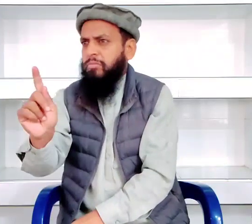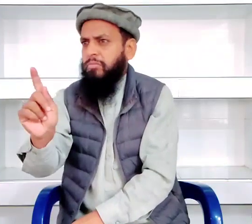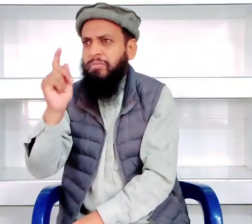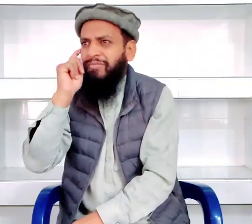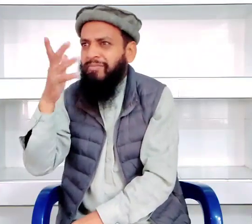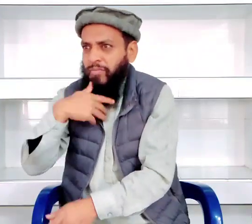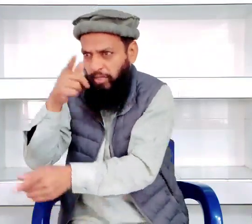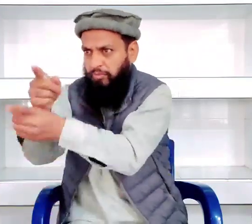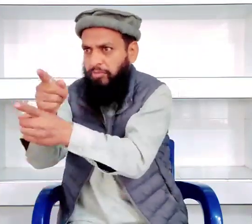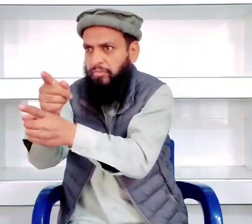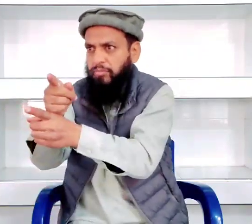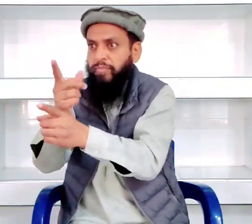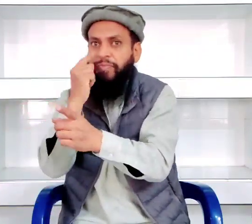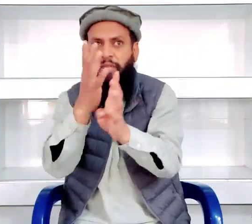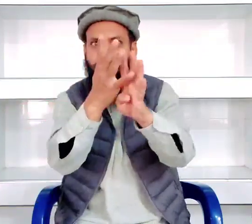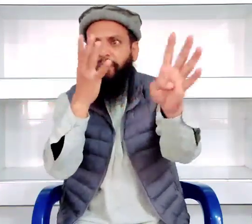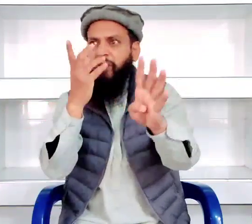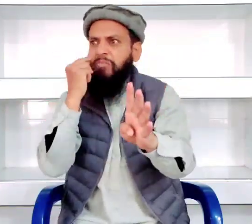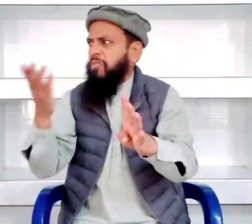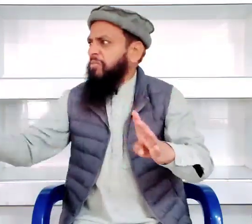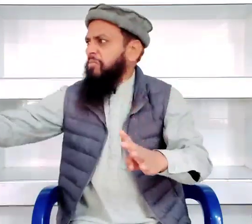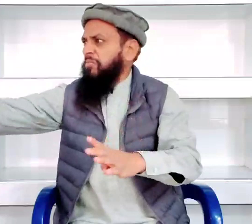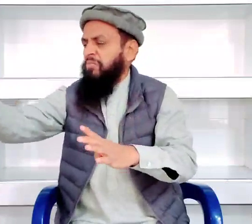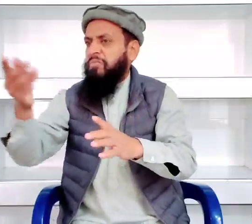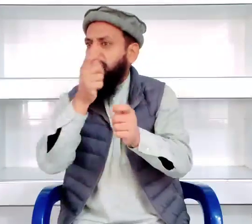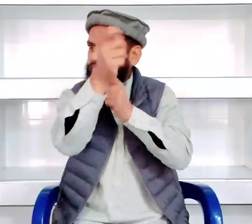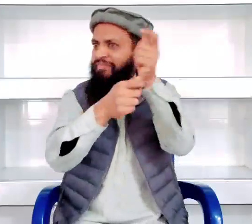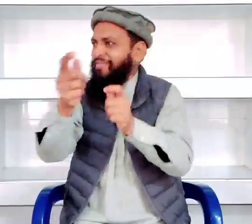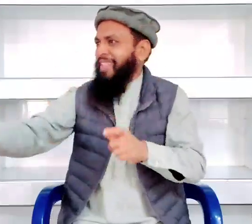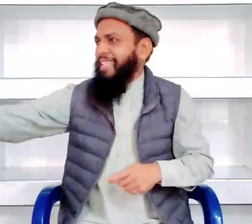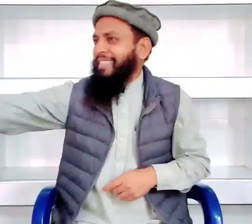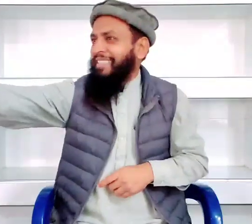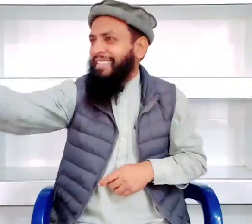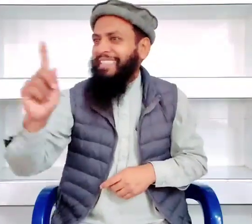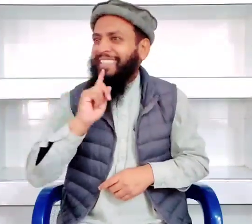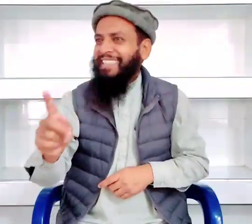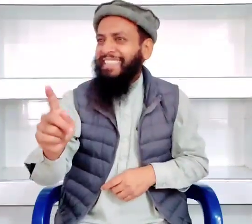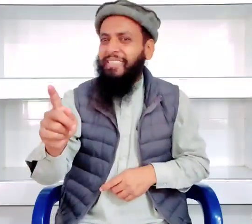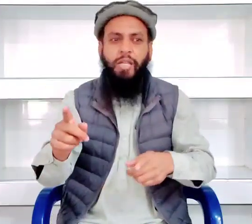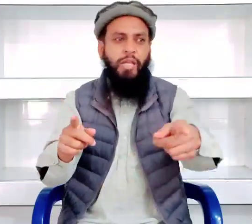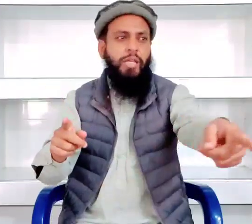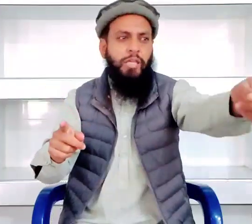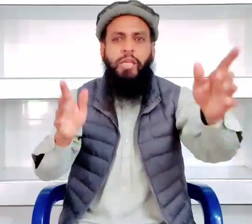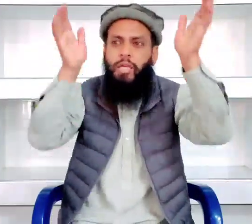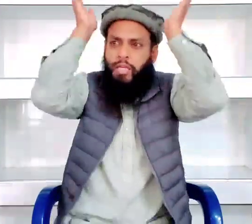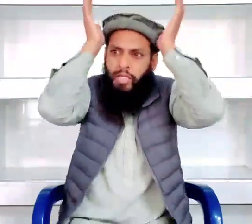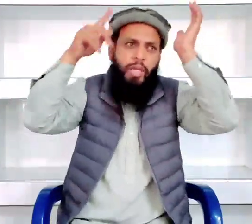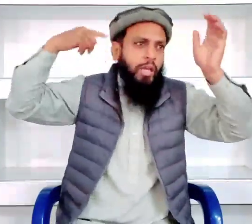یہ بولی بدا دیتی ہے پتہ نہیں ہے کتنی کچھ چنگی چیز ہے اس تو بس جانتا ہے اور انا وہ ہے بدا دیتا ہے اور سمجھتا ہے پتہ نہیں یار یہ کتنی